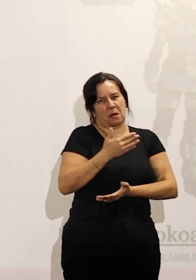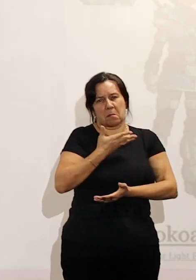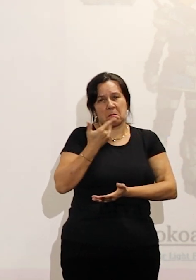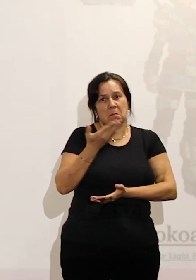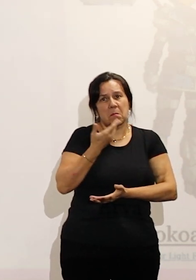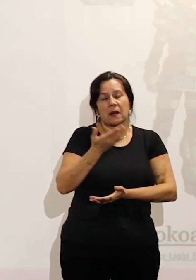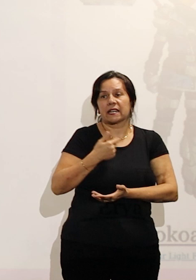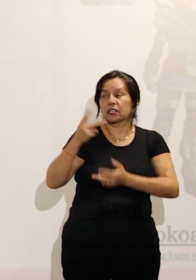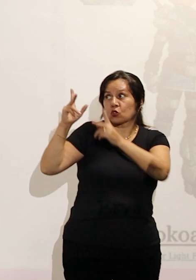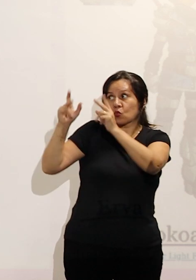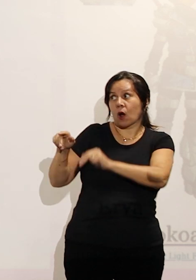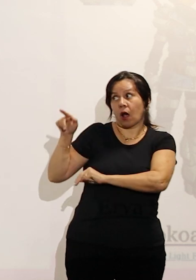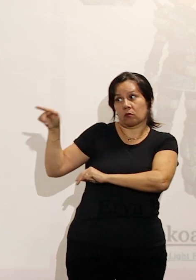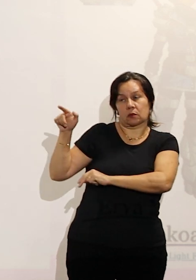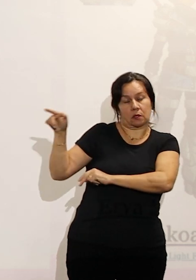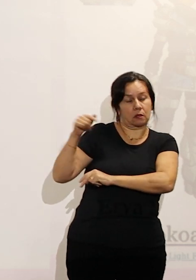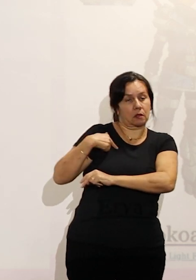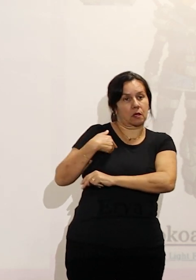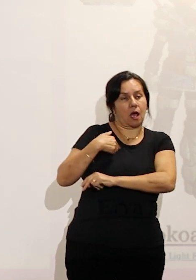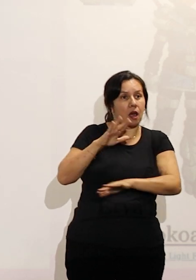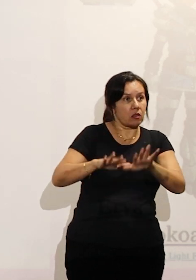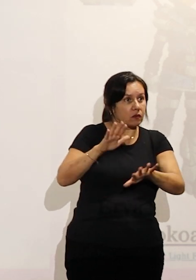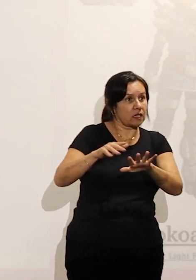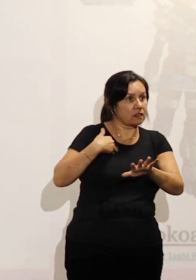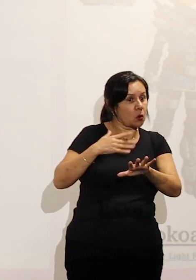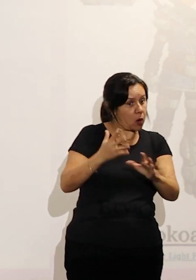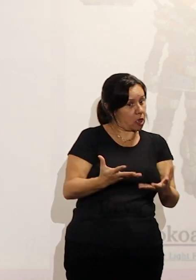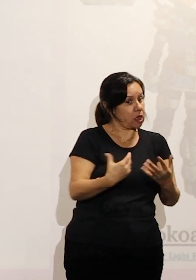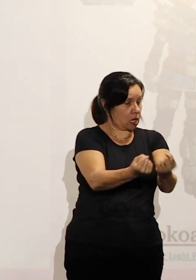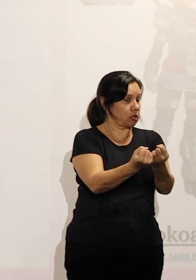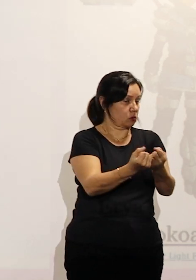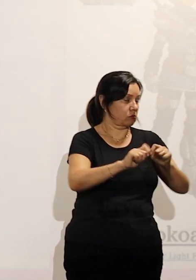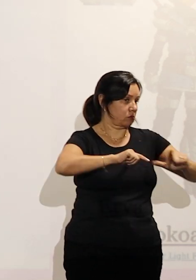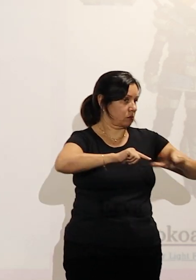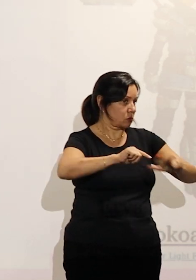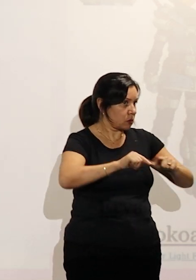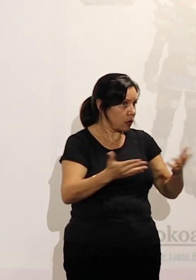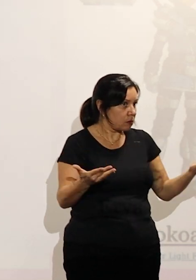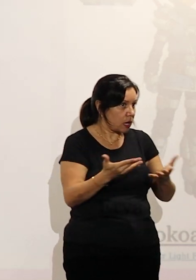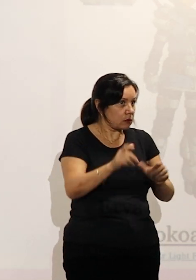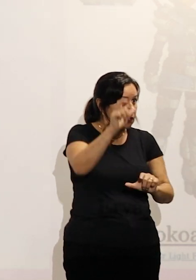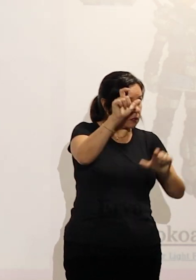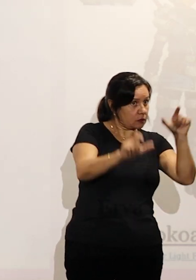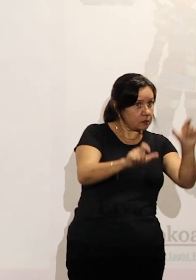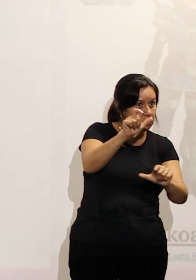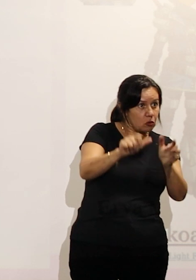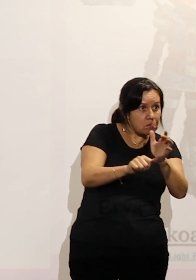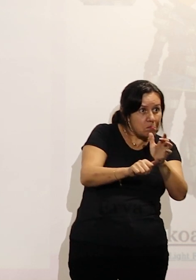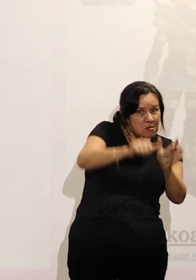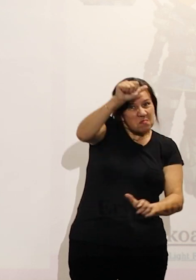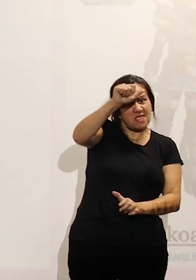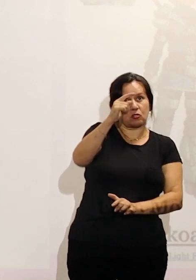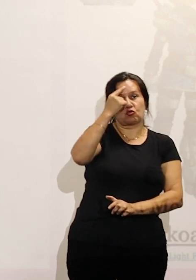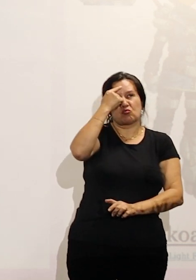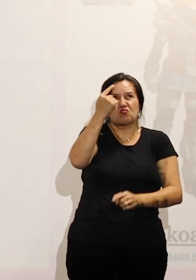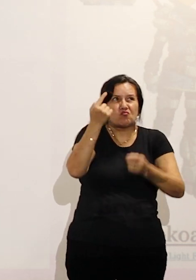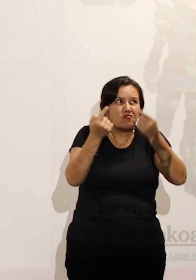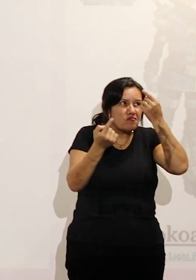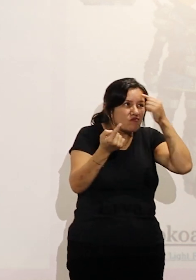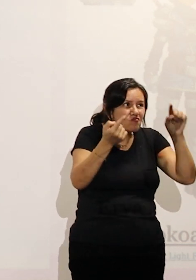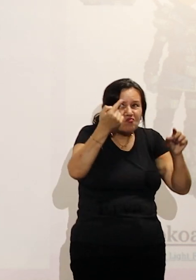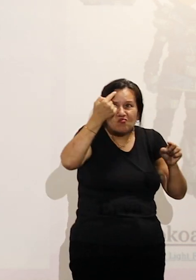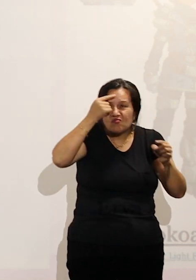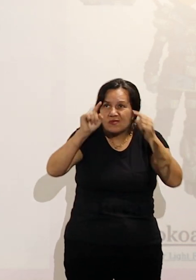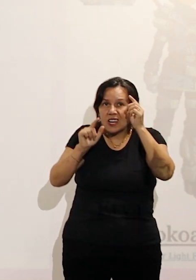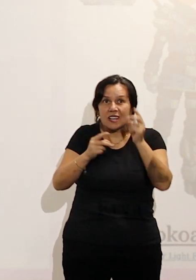faço as coisas, e às vezes eu pego uma tarefa para fazer, e às vezes o primeiro dia eu estou só imaginando o que eu vou fazer.